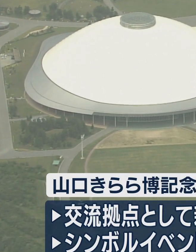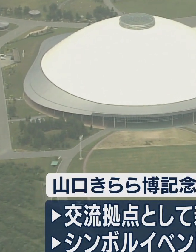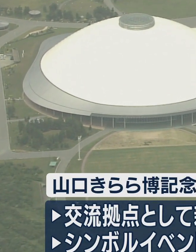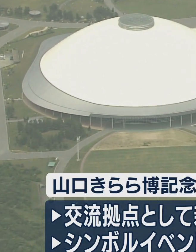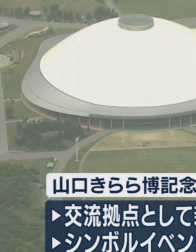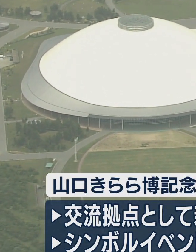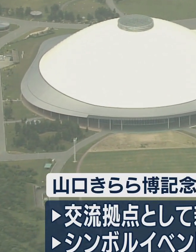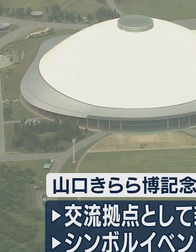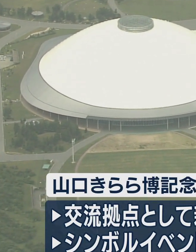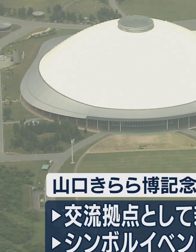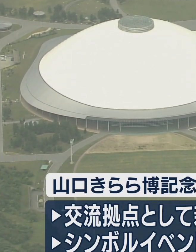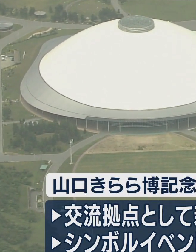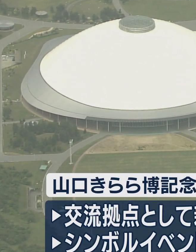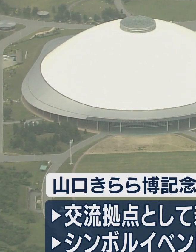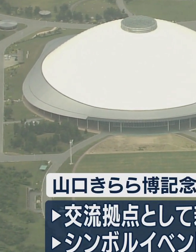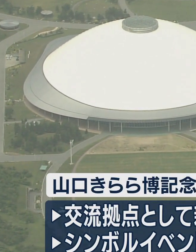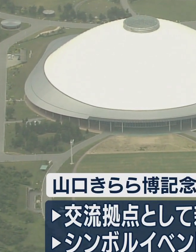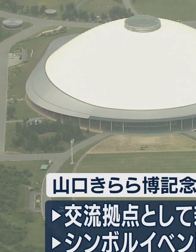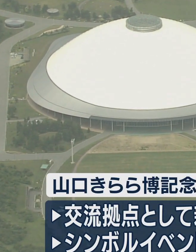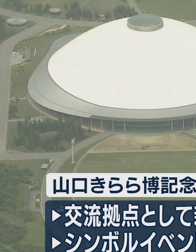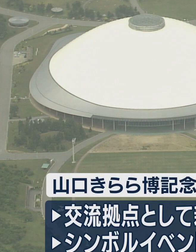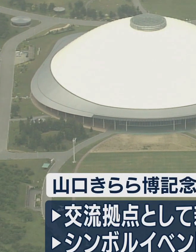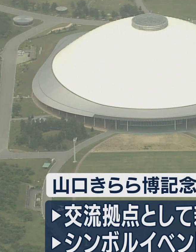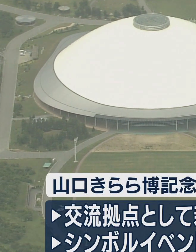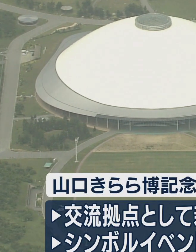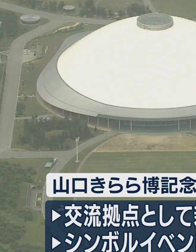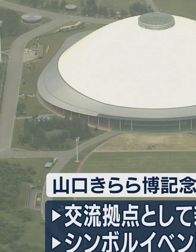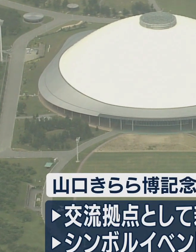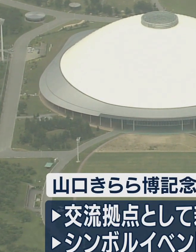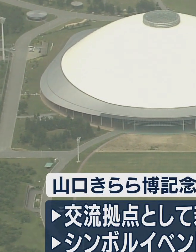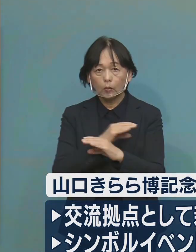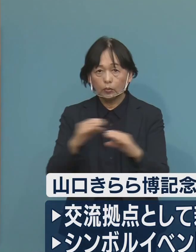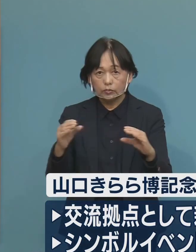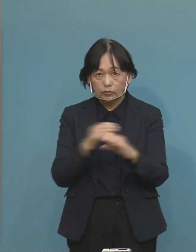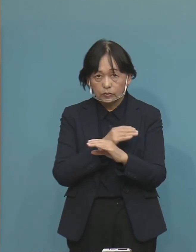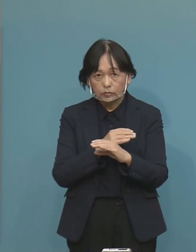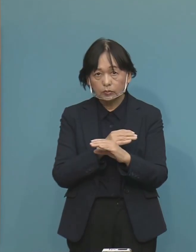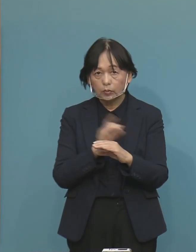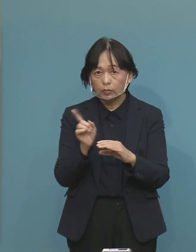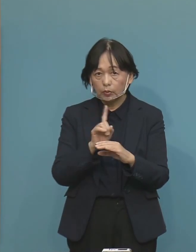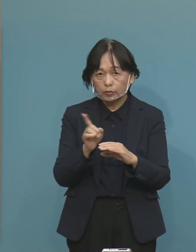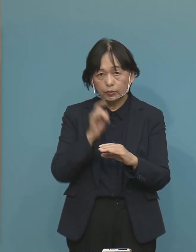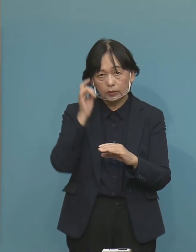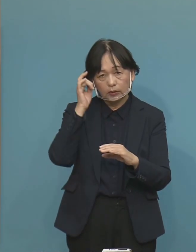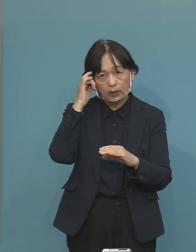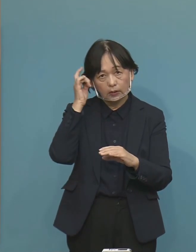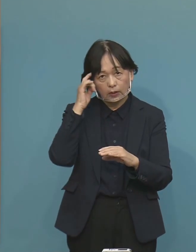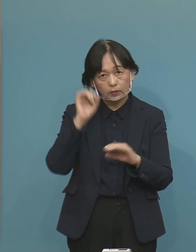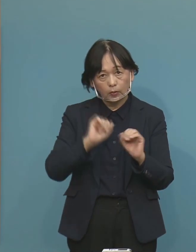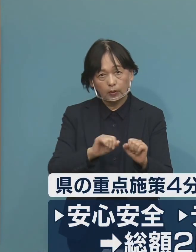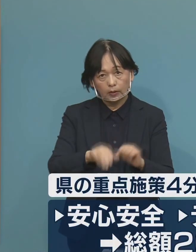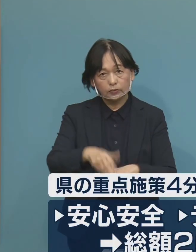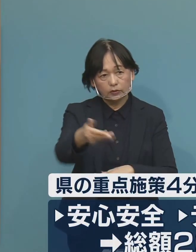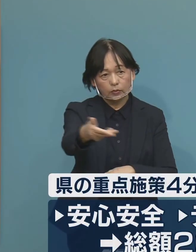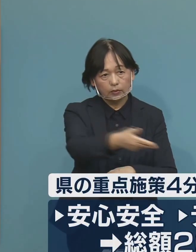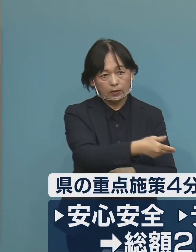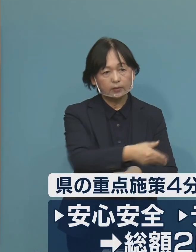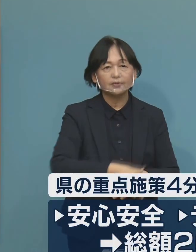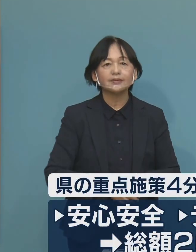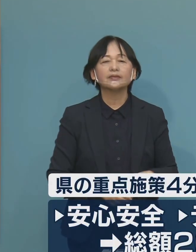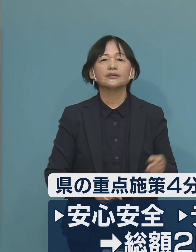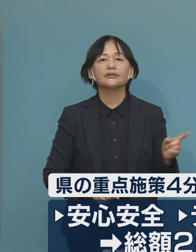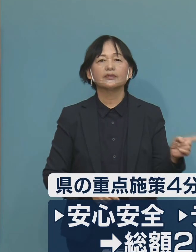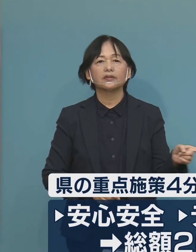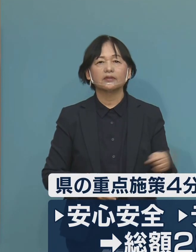開催準備などに3500万円などが計上されていますまた県の重点施策